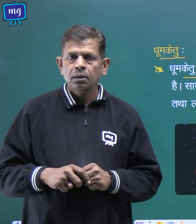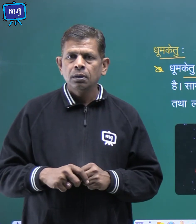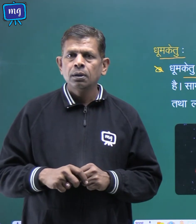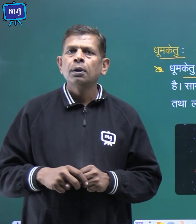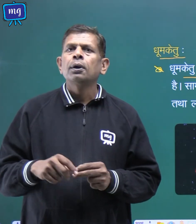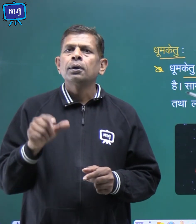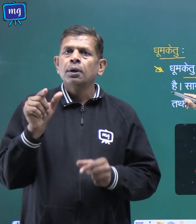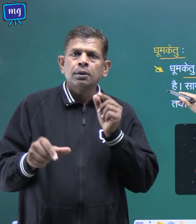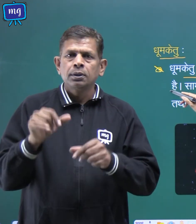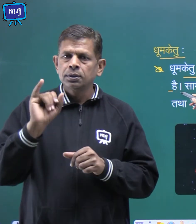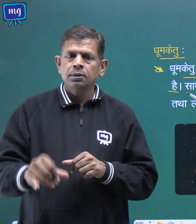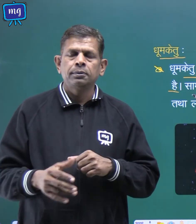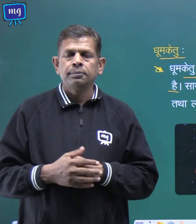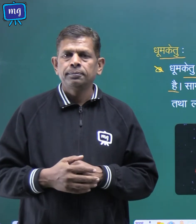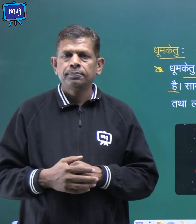सदस्य हैं।